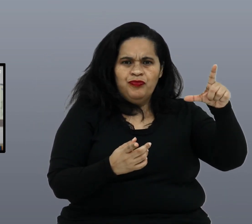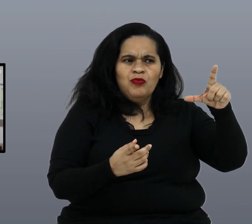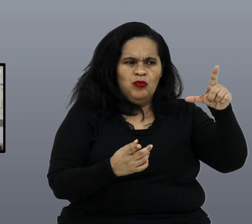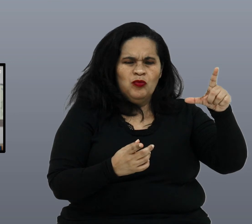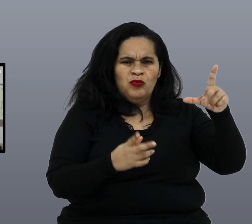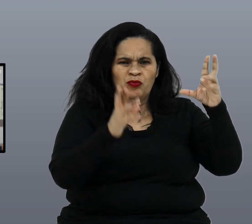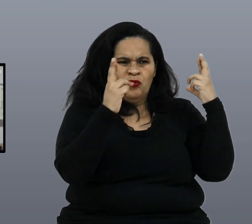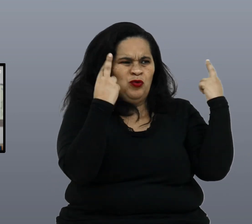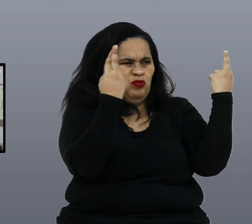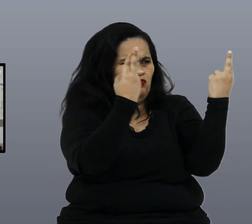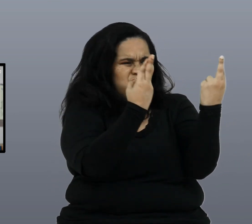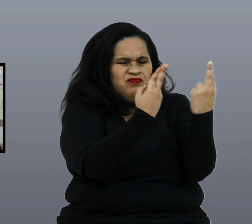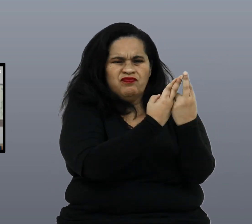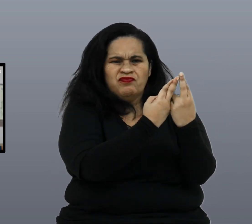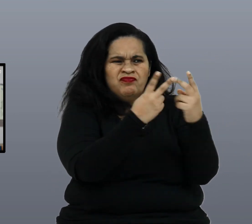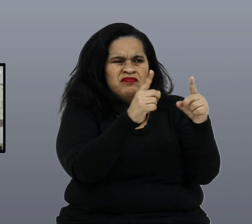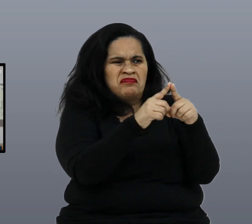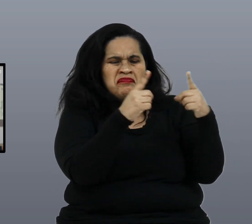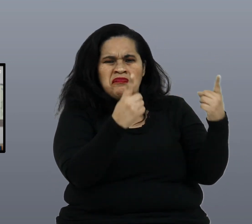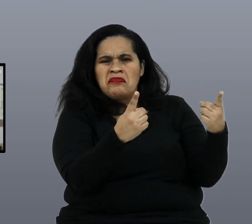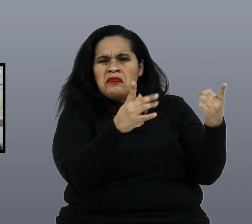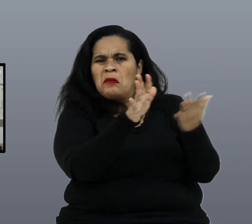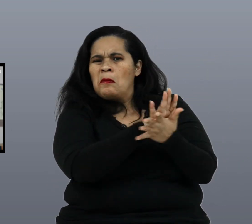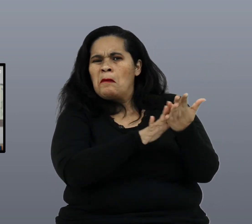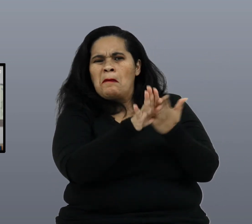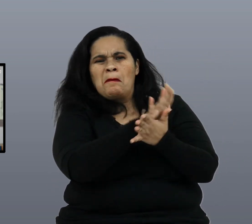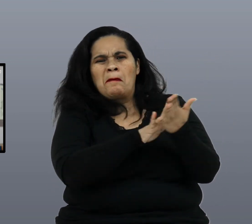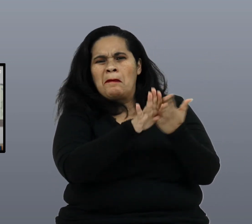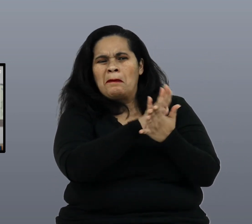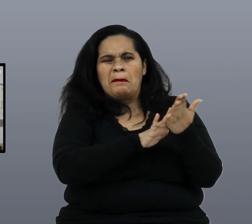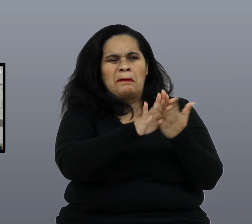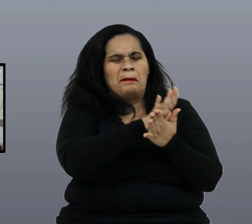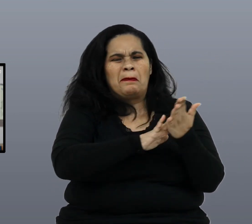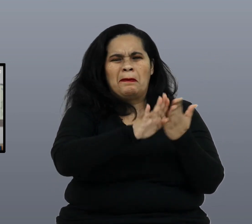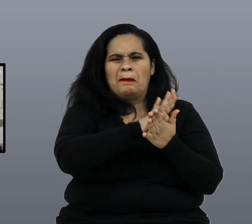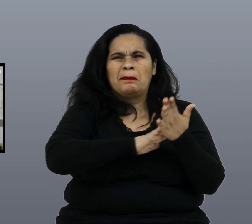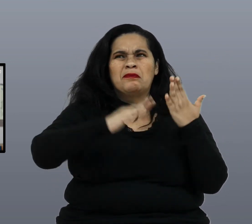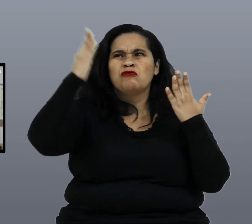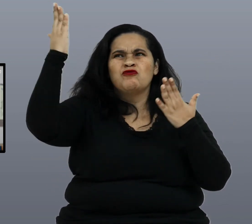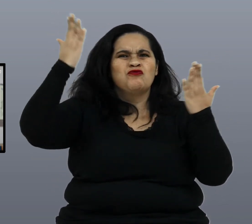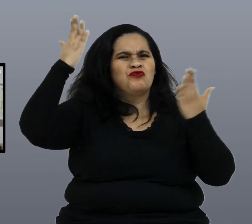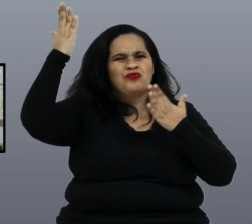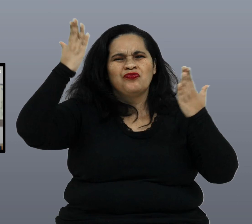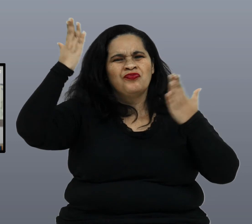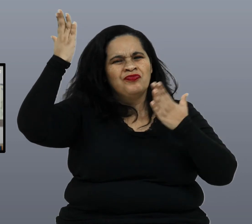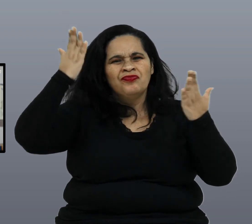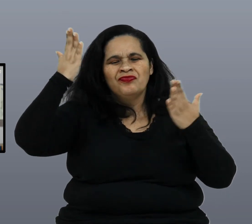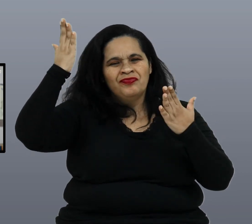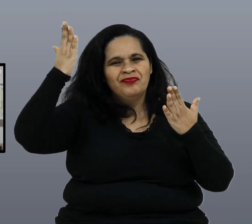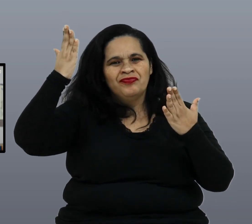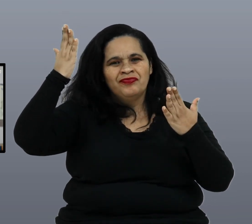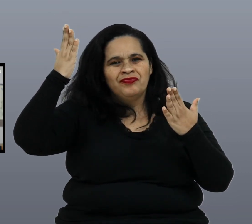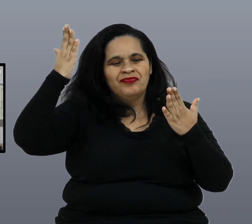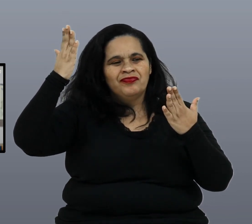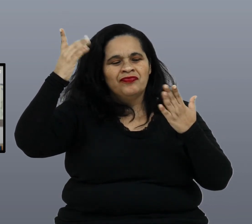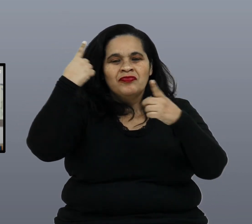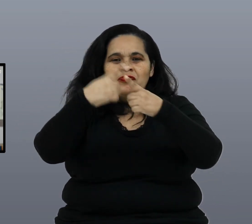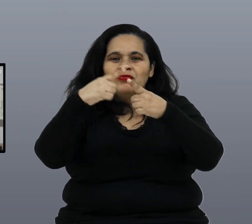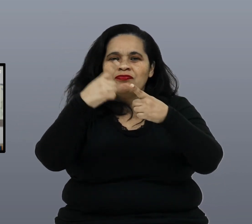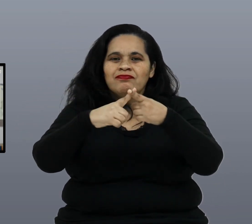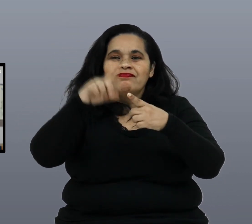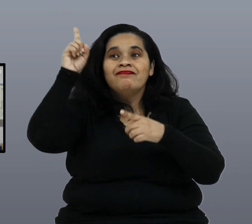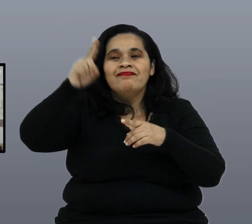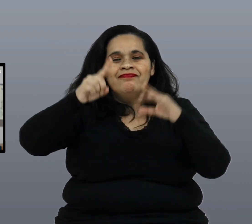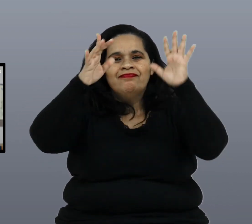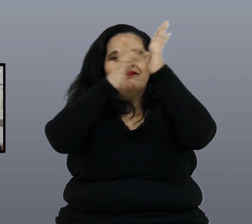dos Macabeus, mas nada que pudesse ser considerado sendo rei, né? O próximo rei é